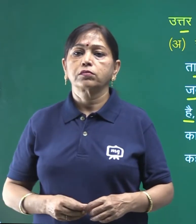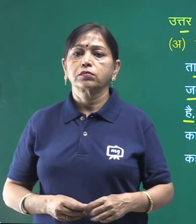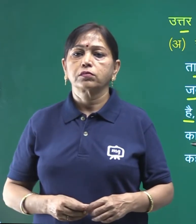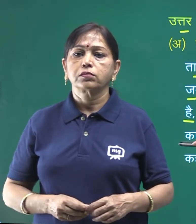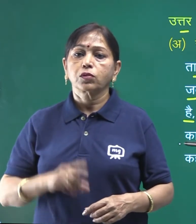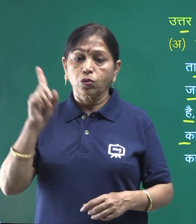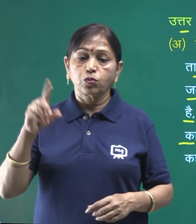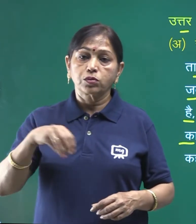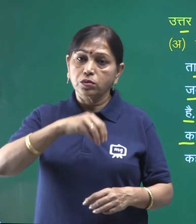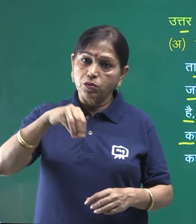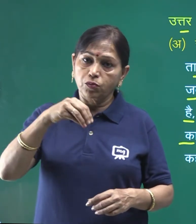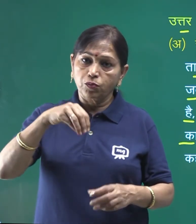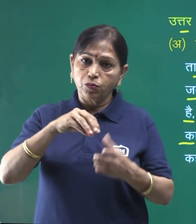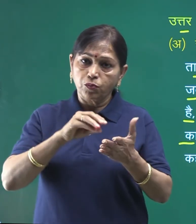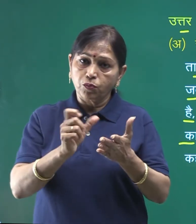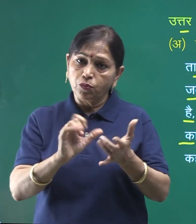उस विलेय का